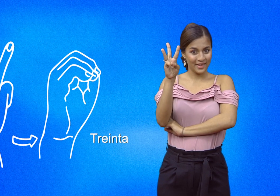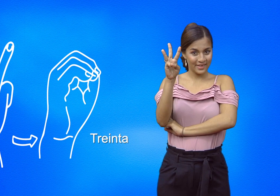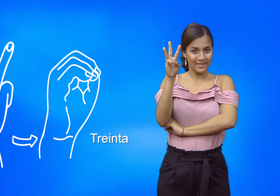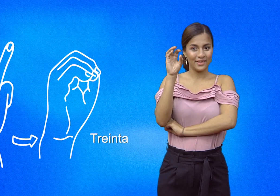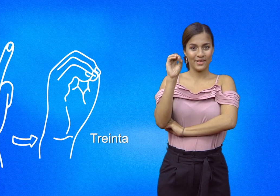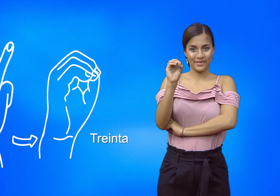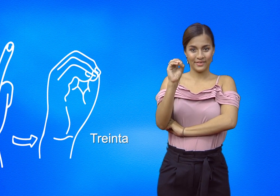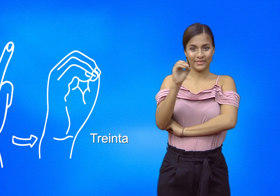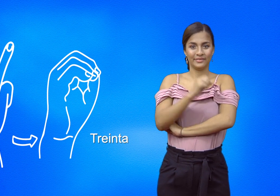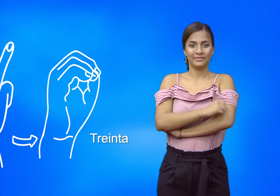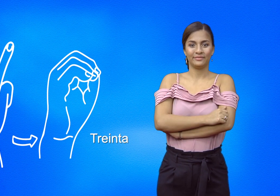30